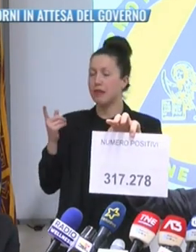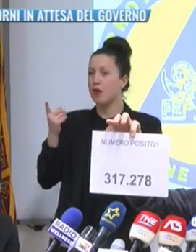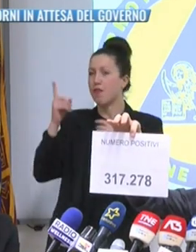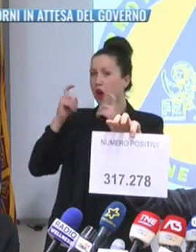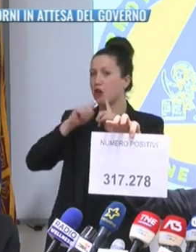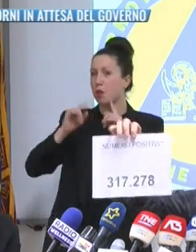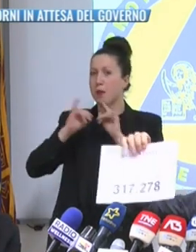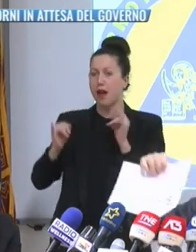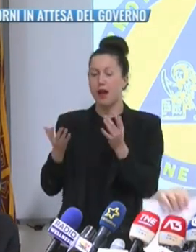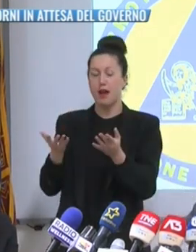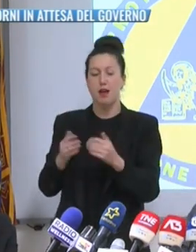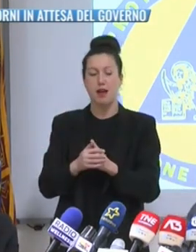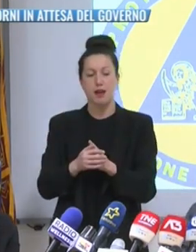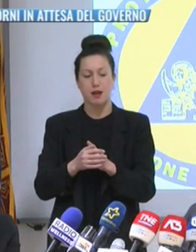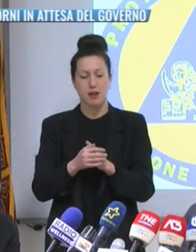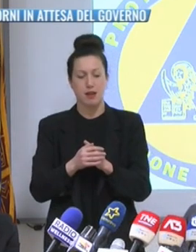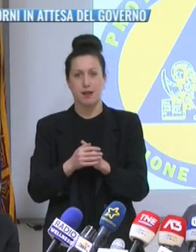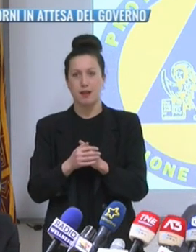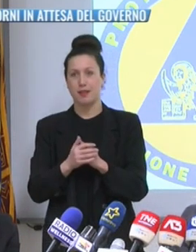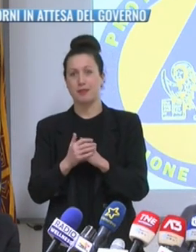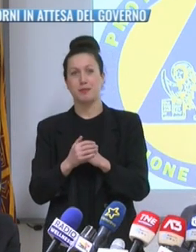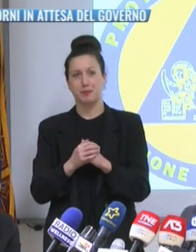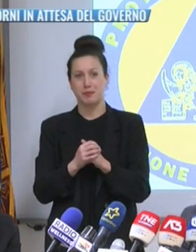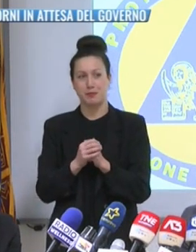che mi parlava, ero